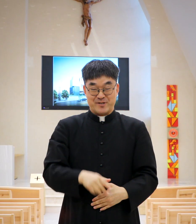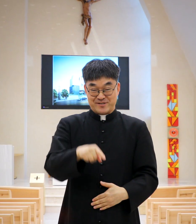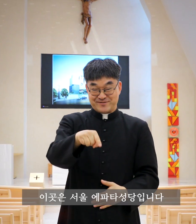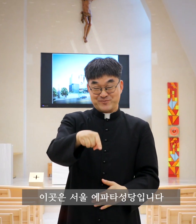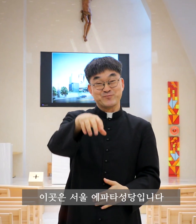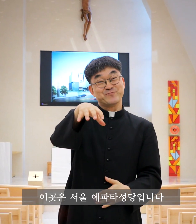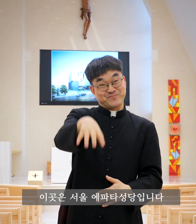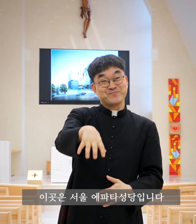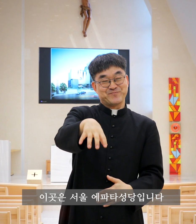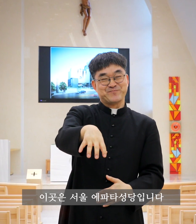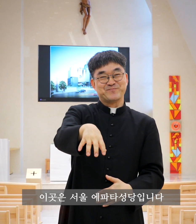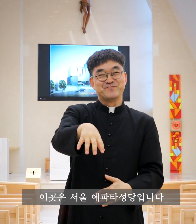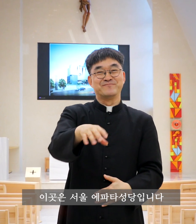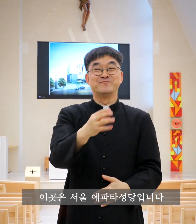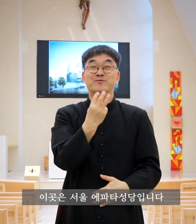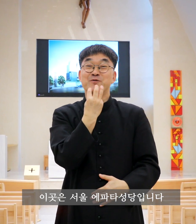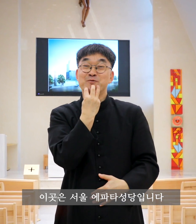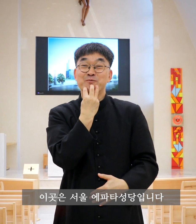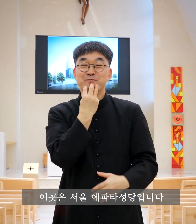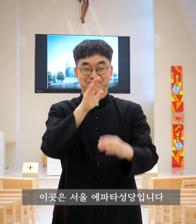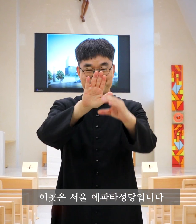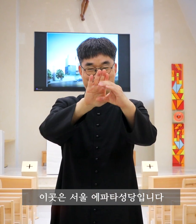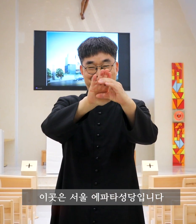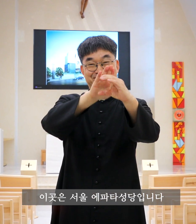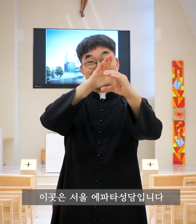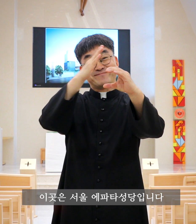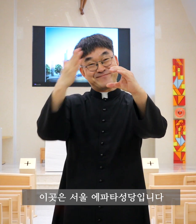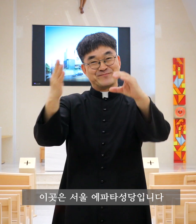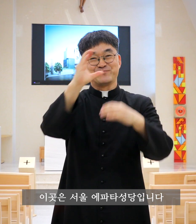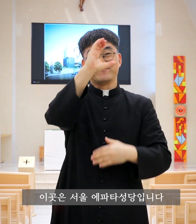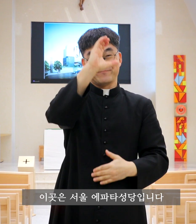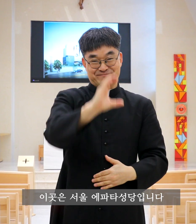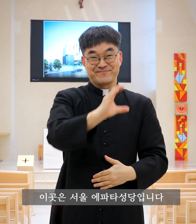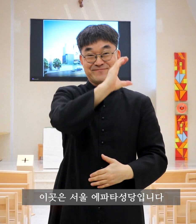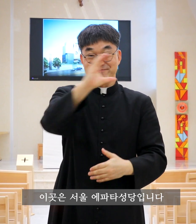이곳은 서울 에파타 성당입니다.